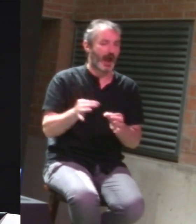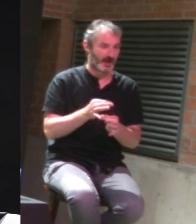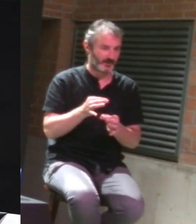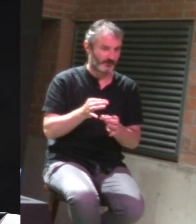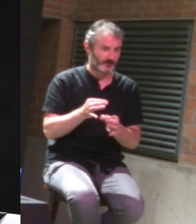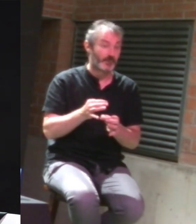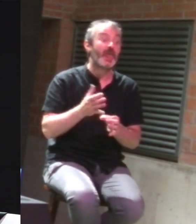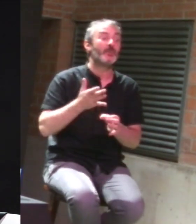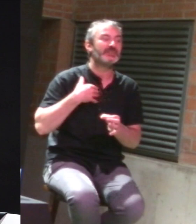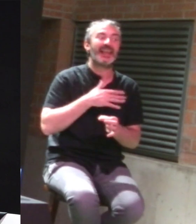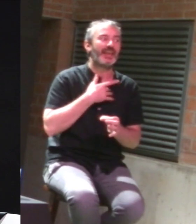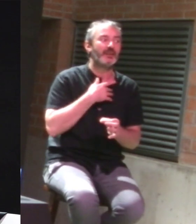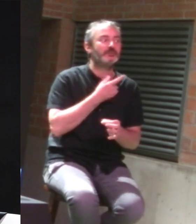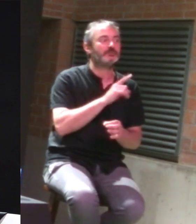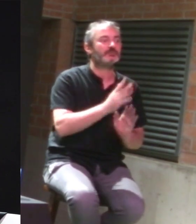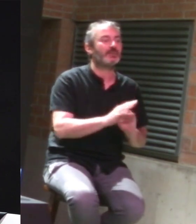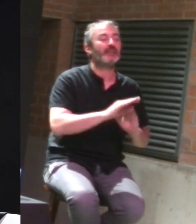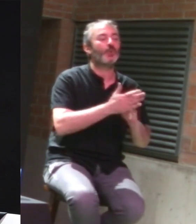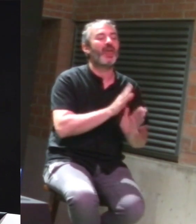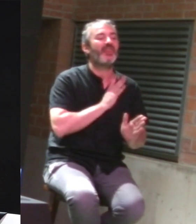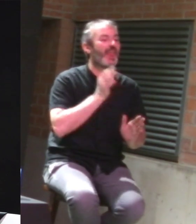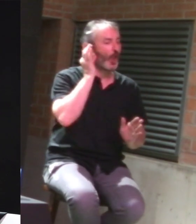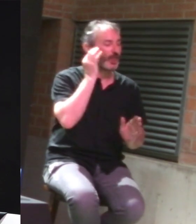obrint escoles de noies. Una d'elles serà